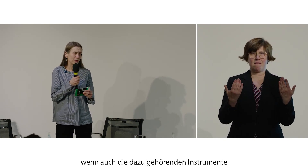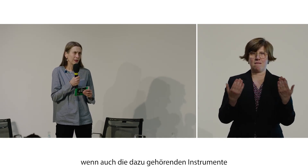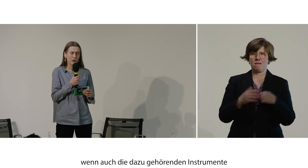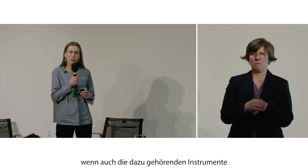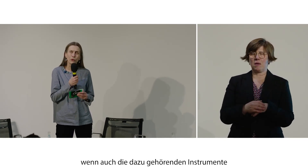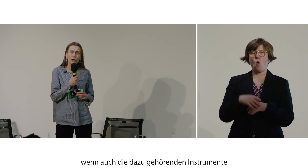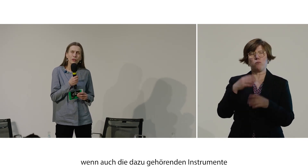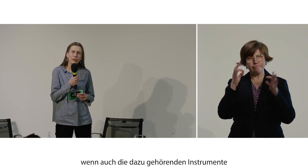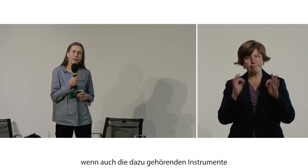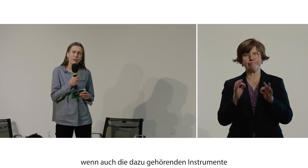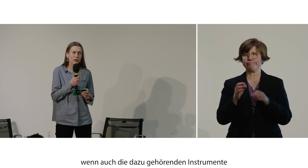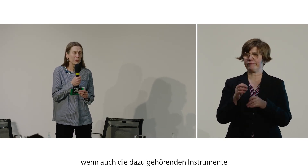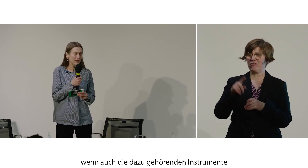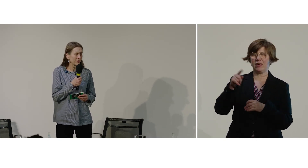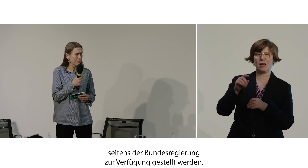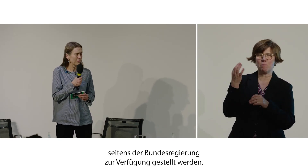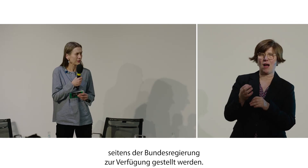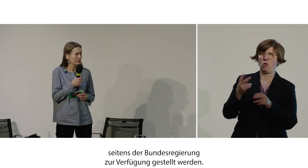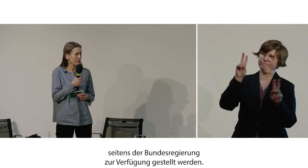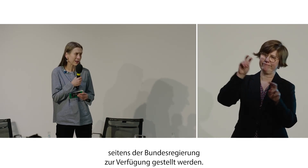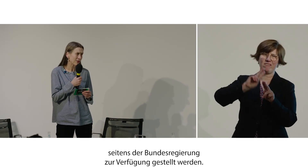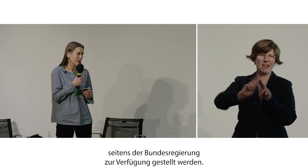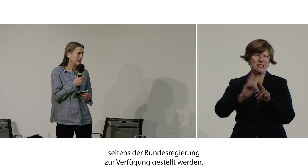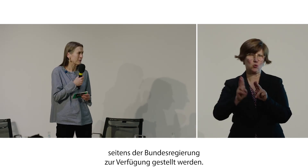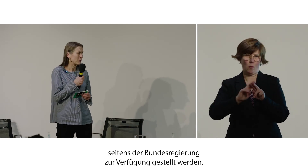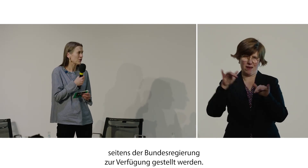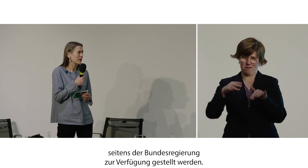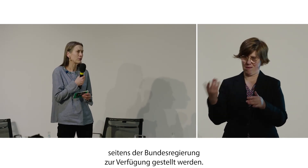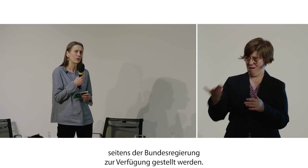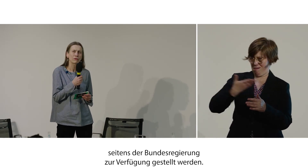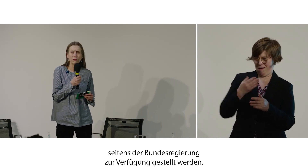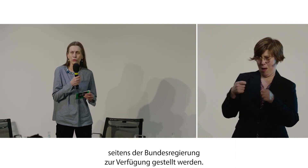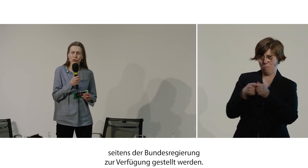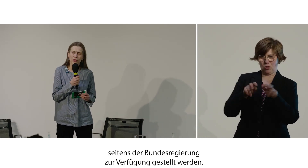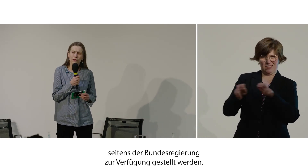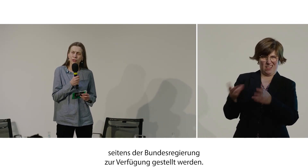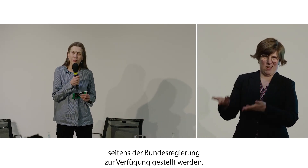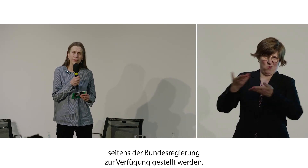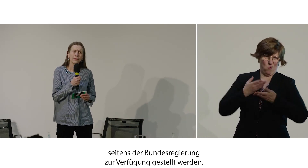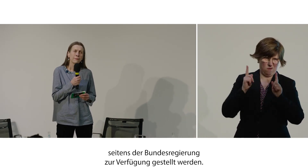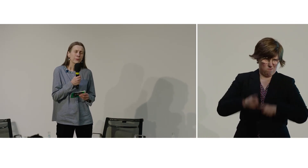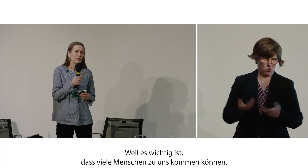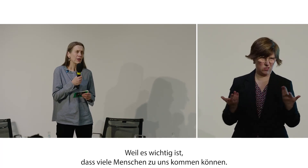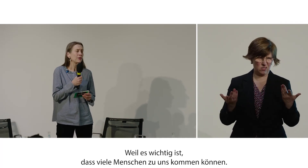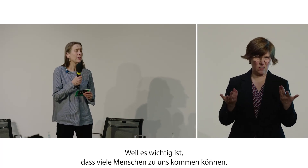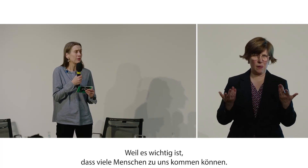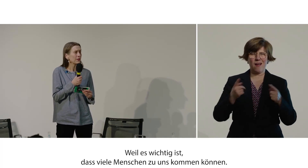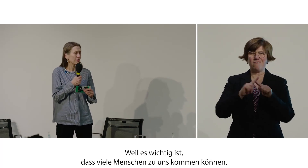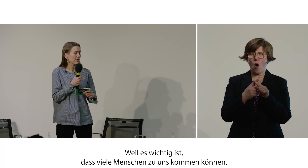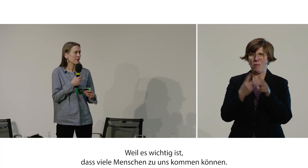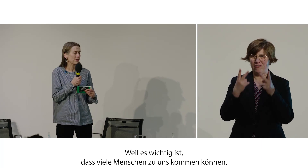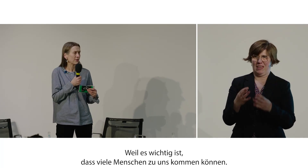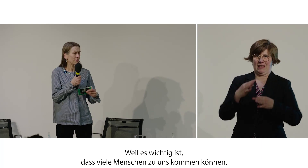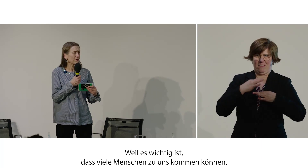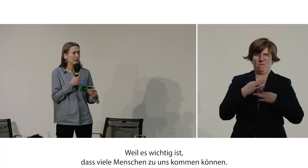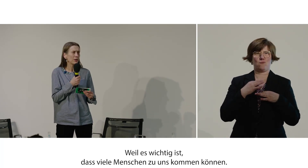die dazu gehörenden Instrumente seitens der Bundesregierung zur Verfügung gestellt werden, weil es wirklich wichtig